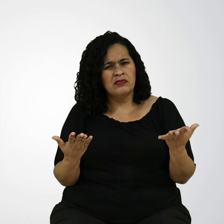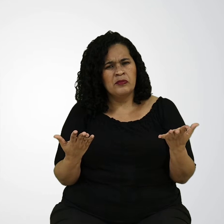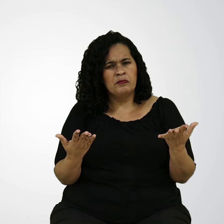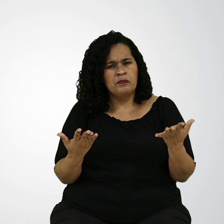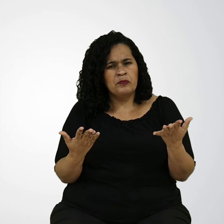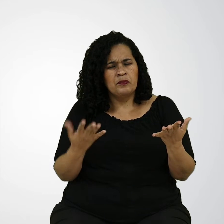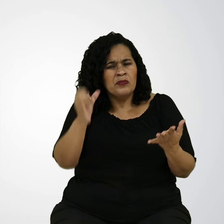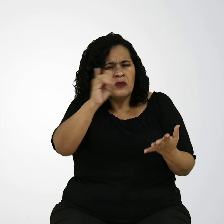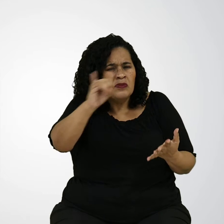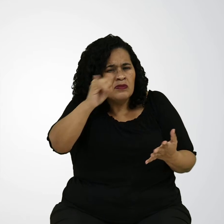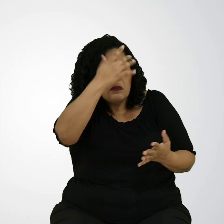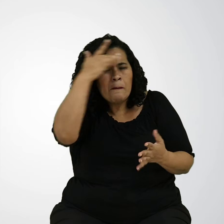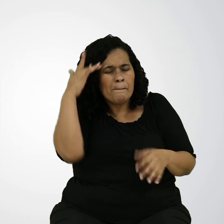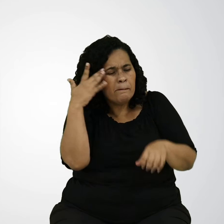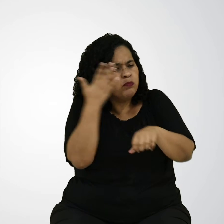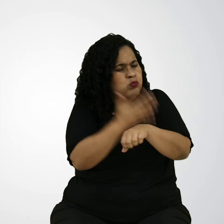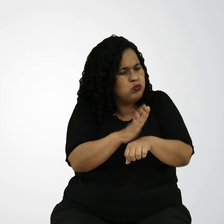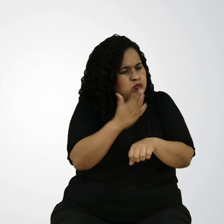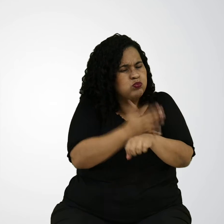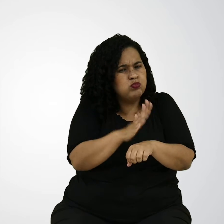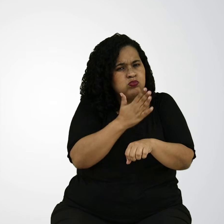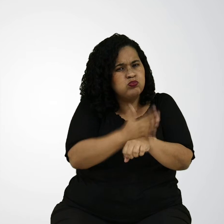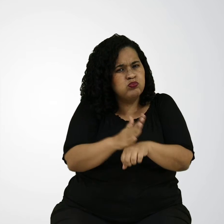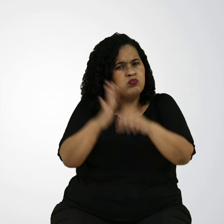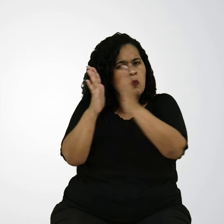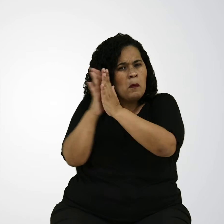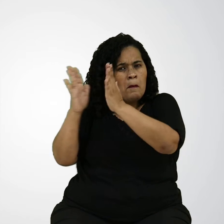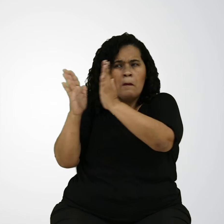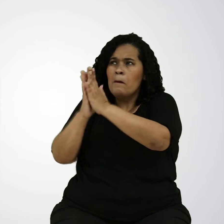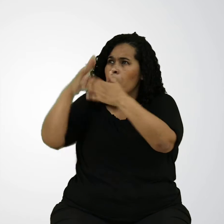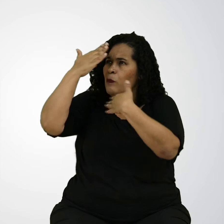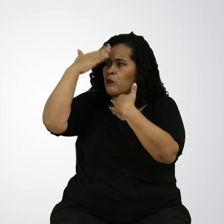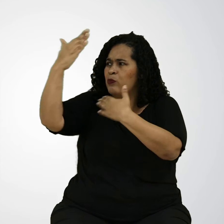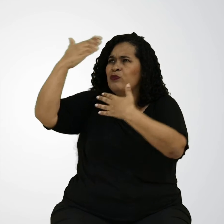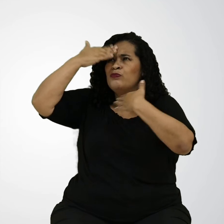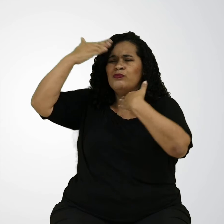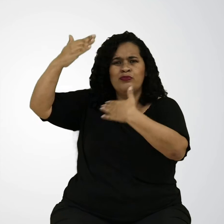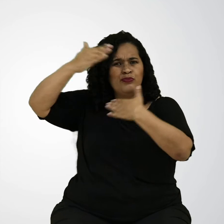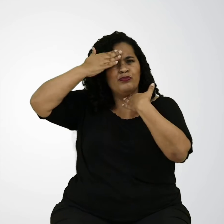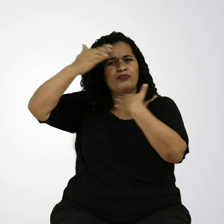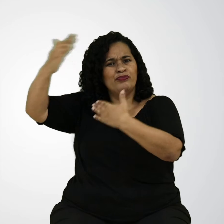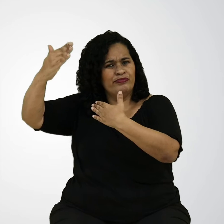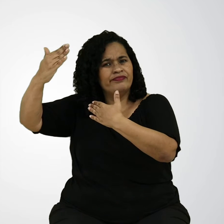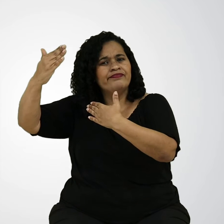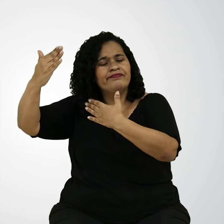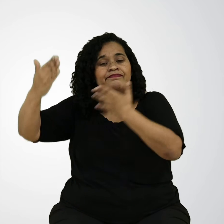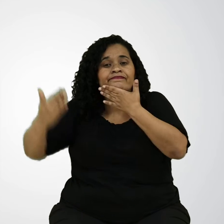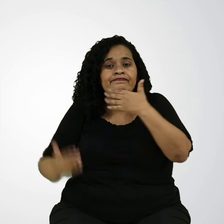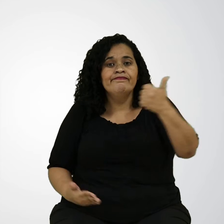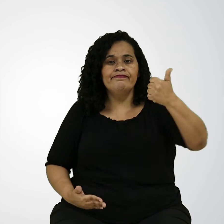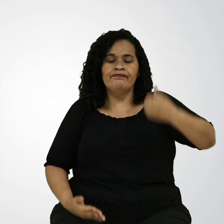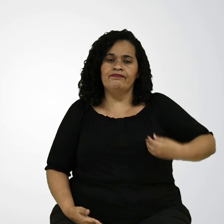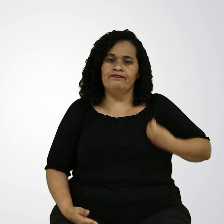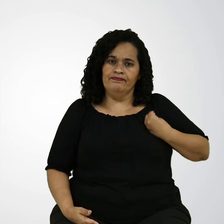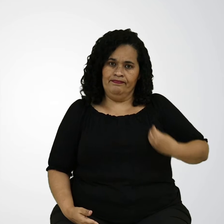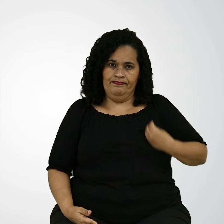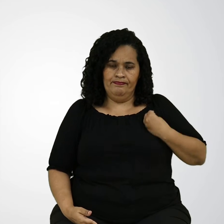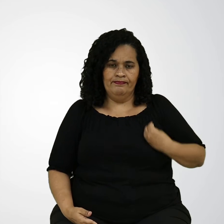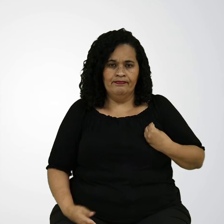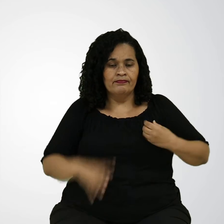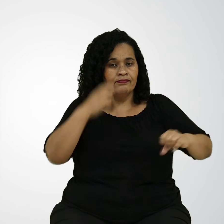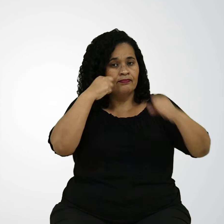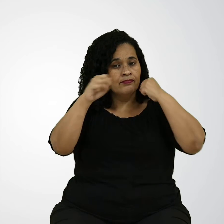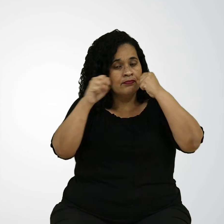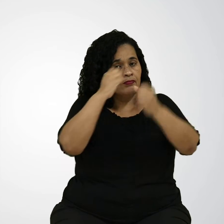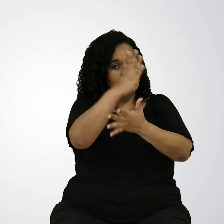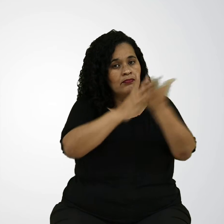praticassem esse exercício, talvez murmurariam menos. Menos. Vira a chave, porque assim, o próprio salmista fala no Salmo 103,